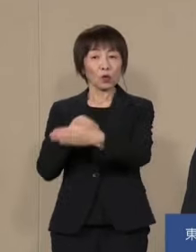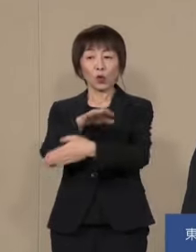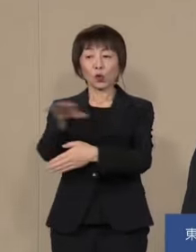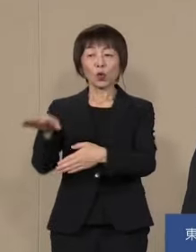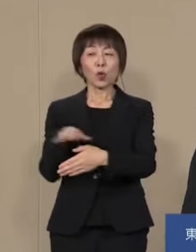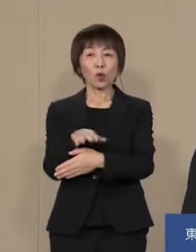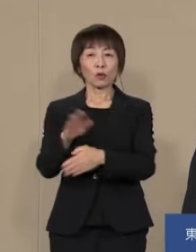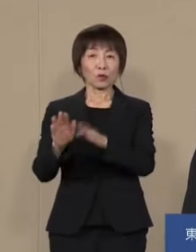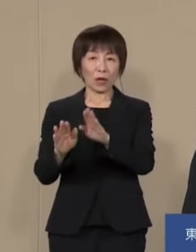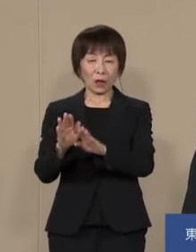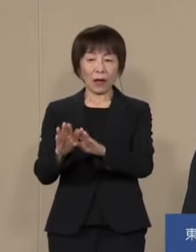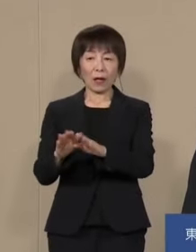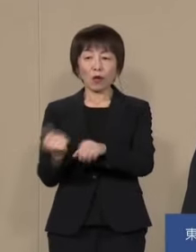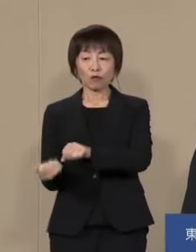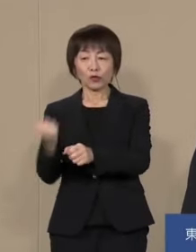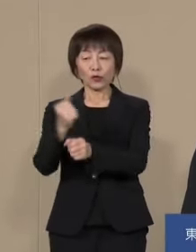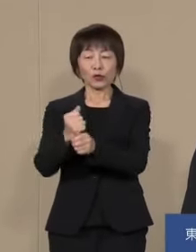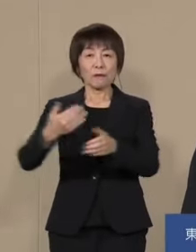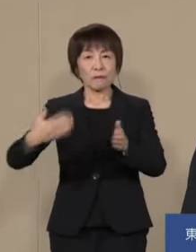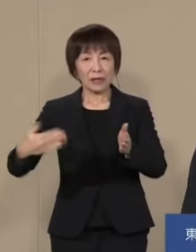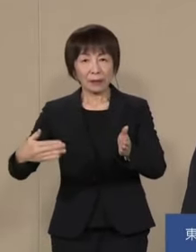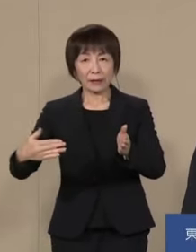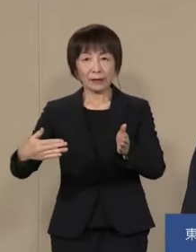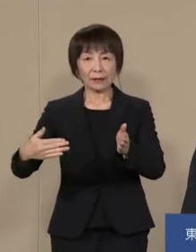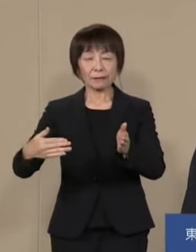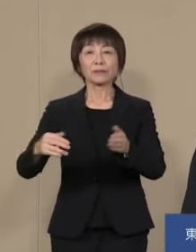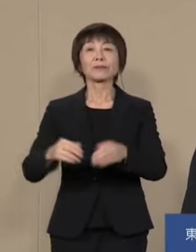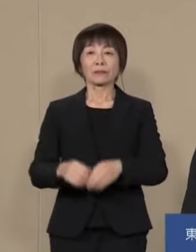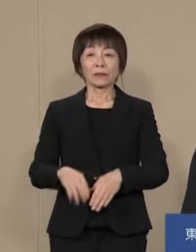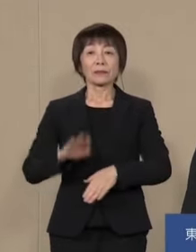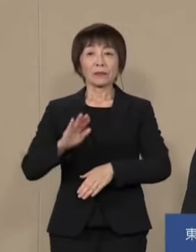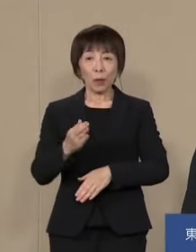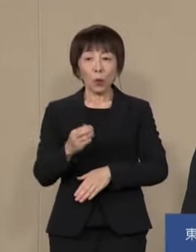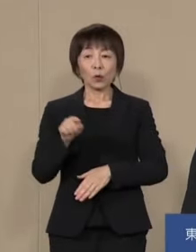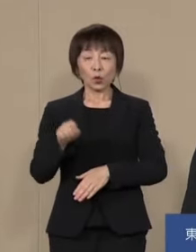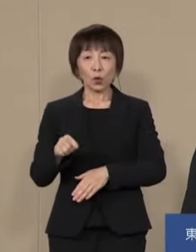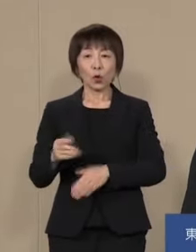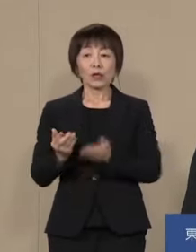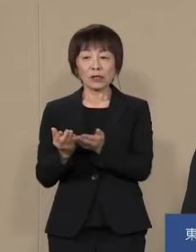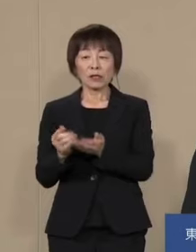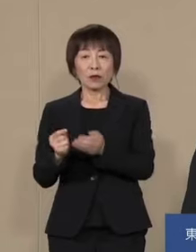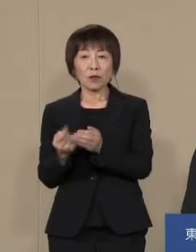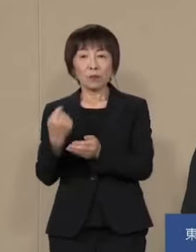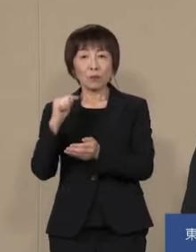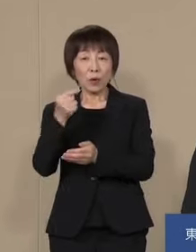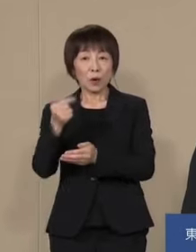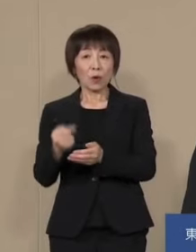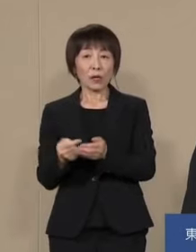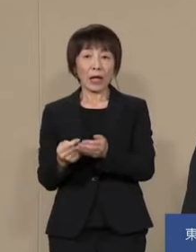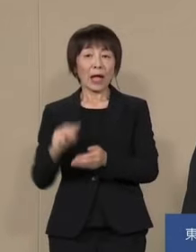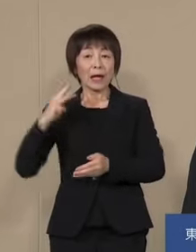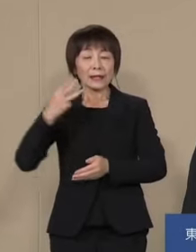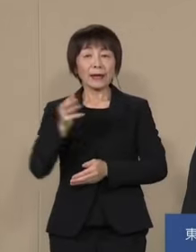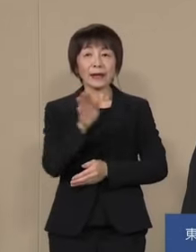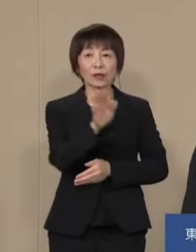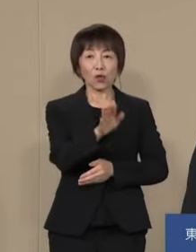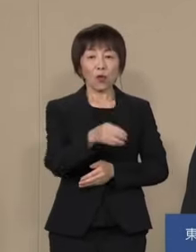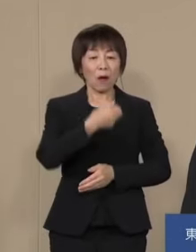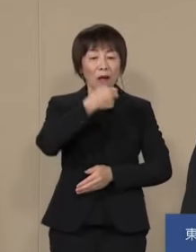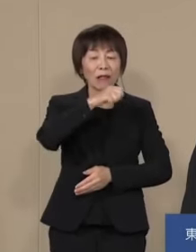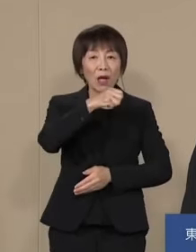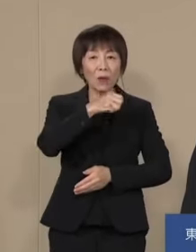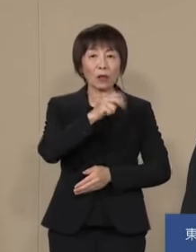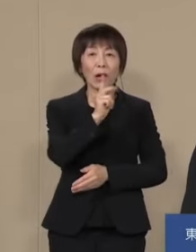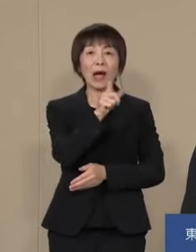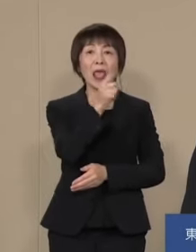復旧の見込みが不十分でありますしかし野半島の地震を3ヶ月後台湾の